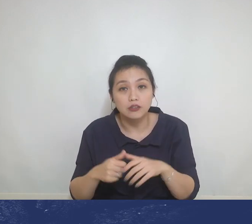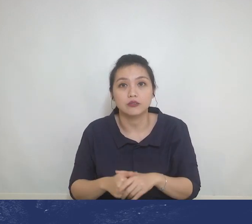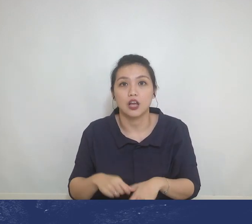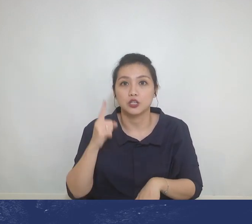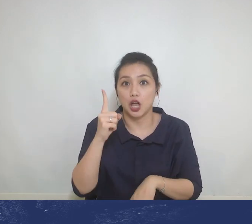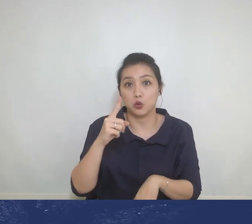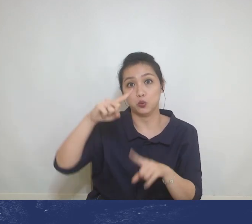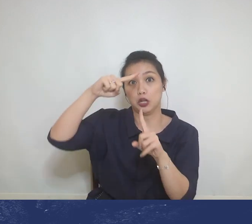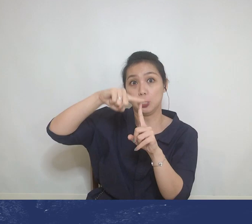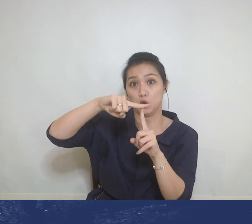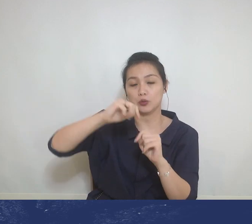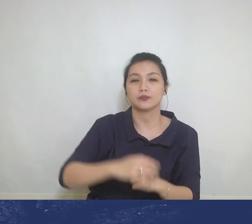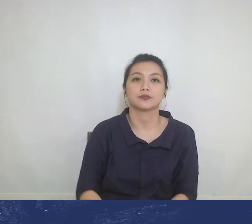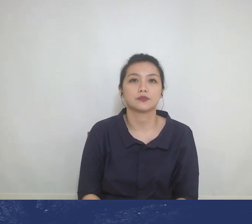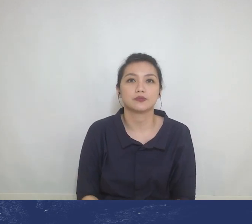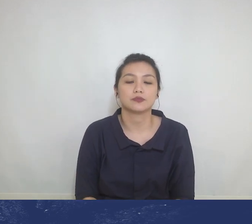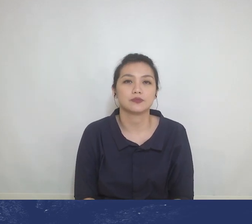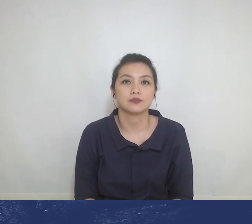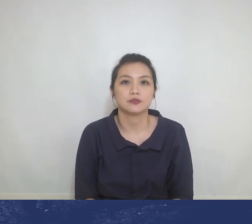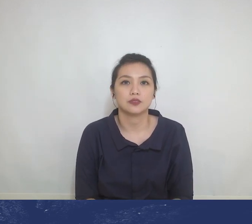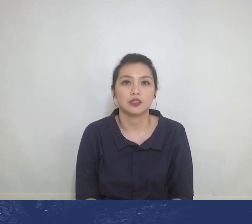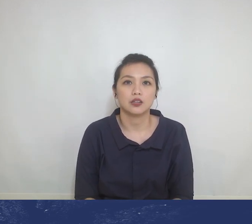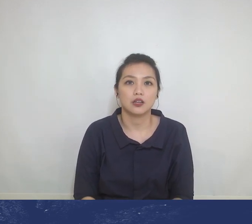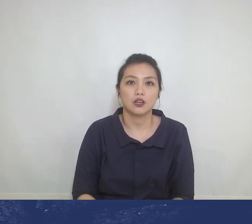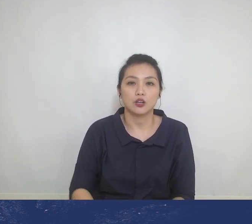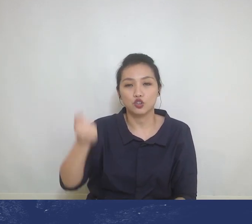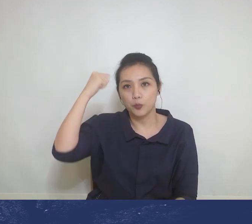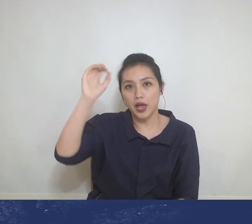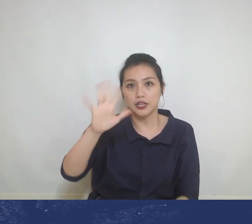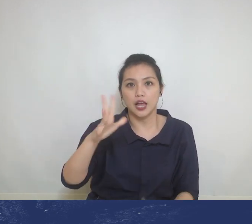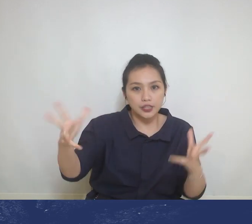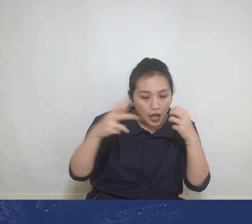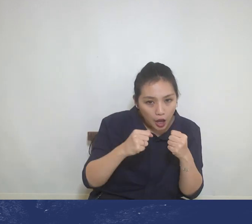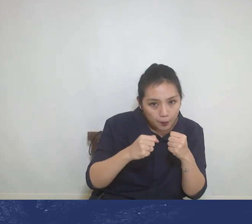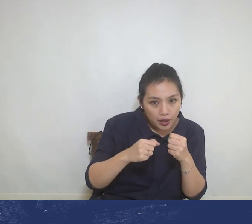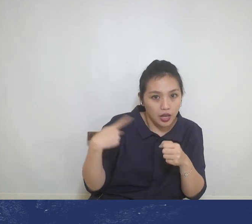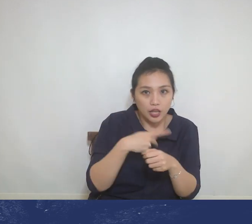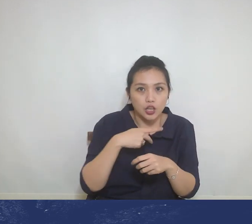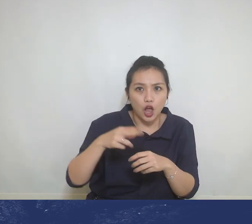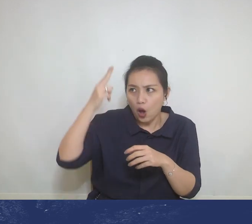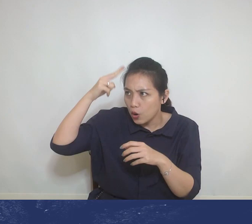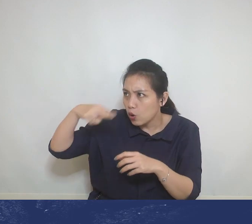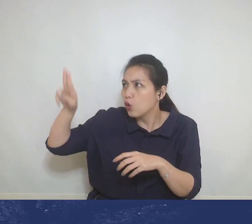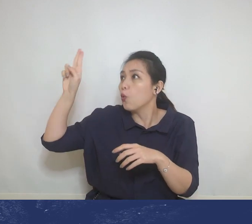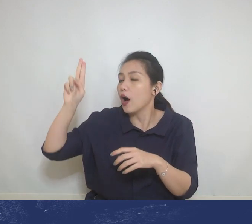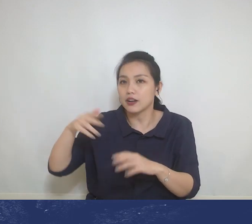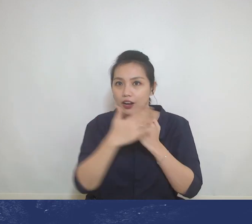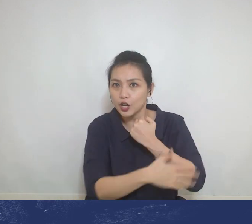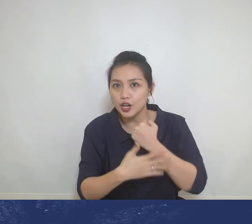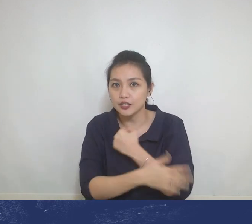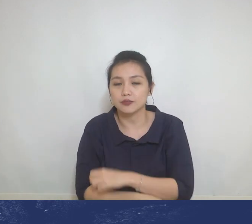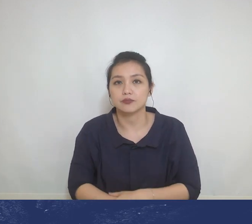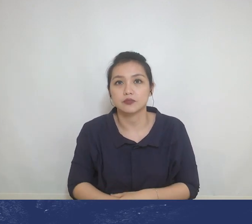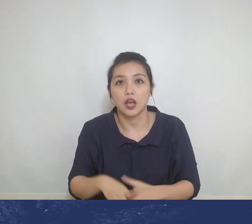lari uangnya orang 1 triliun, katakan kayak gitu. Terus supaya kita tidak ditangkap, kita lari pergi luar pulau atau luar negeri.